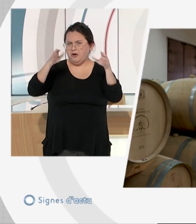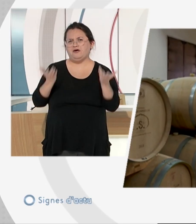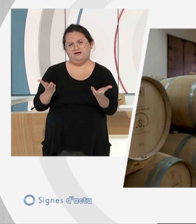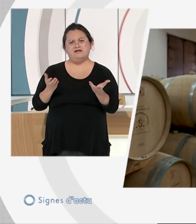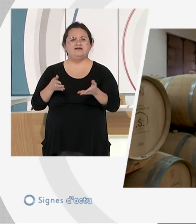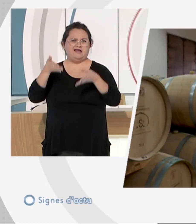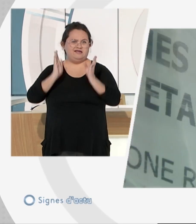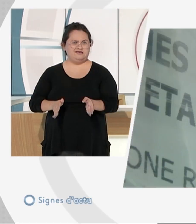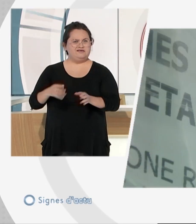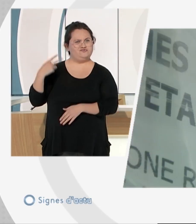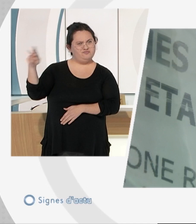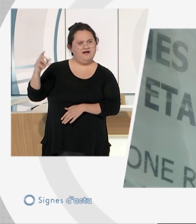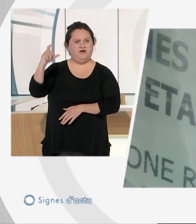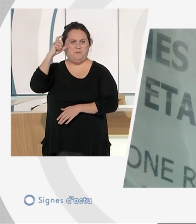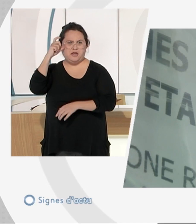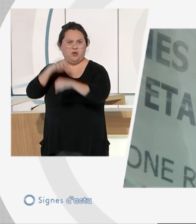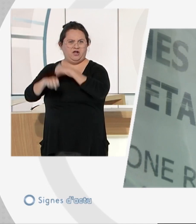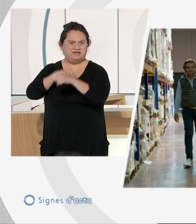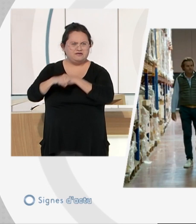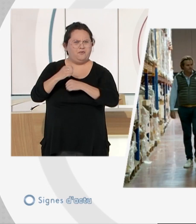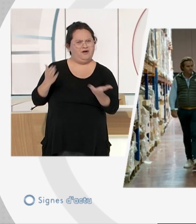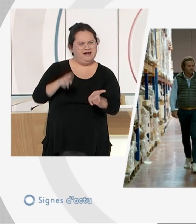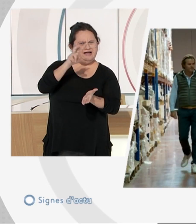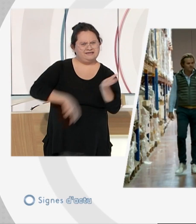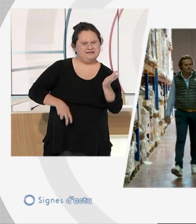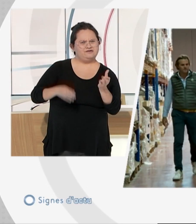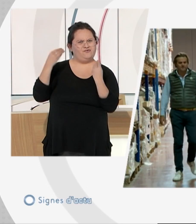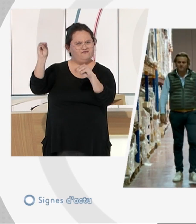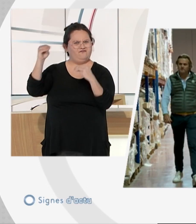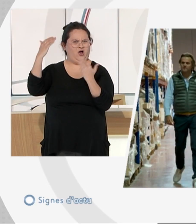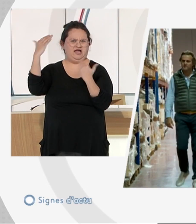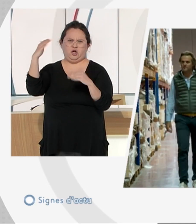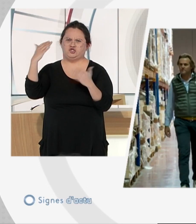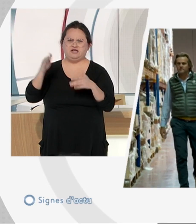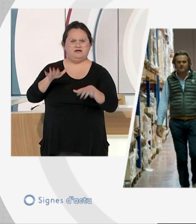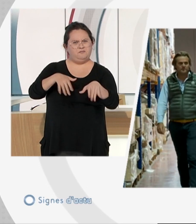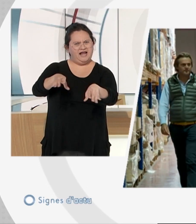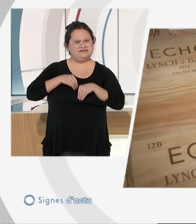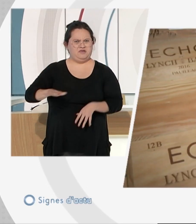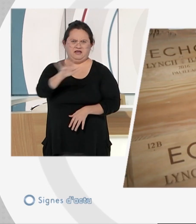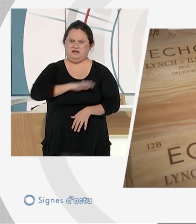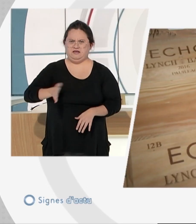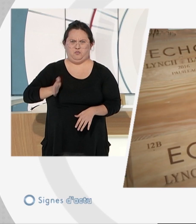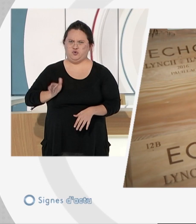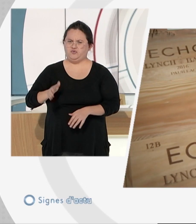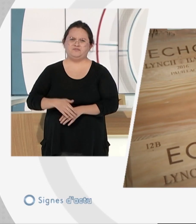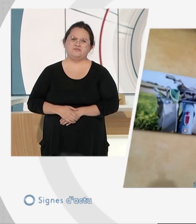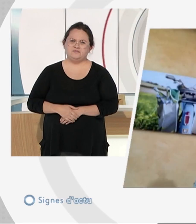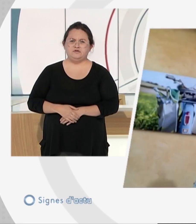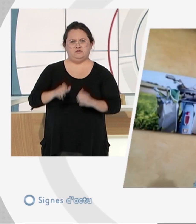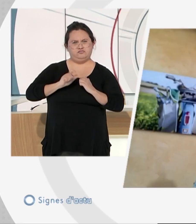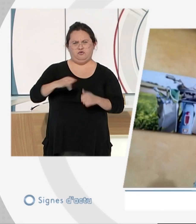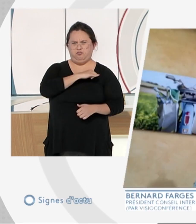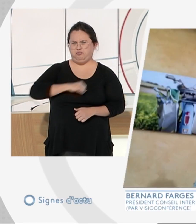de l'administration de Joe Biden. La taxation à l'export a été cette année très mal vécue dans le Bordelais. Cela a eu un